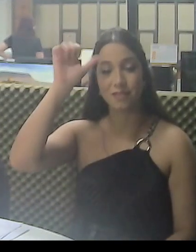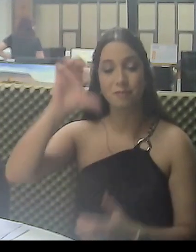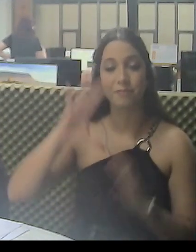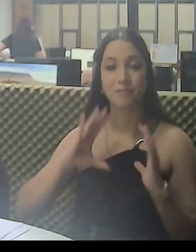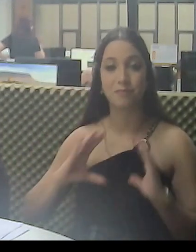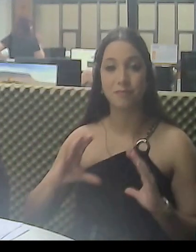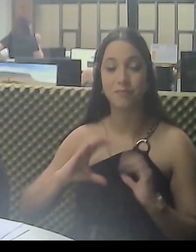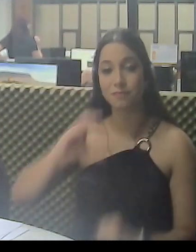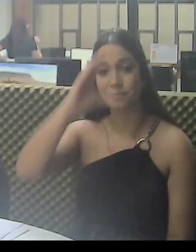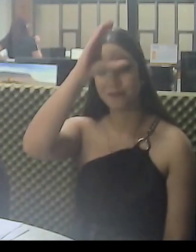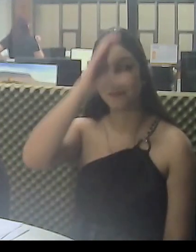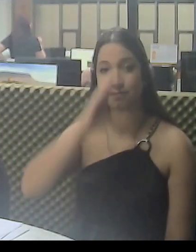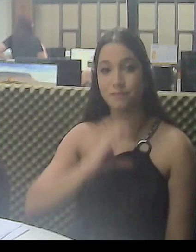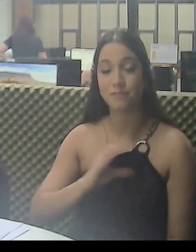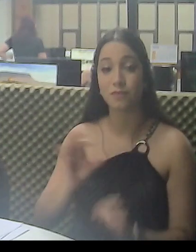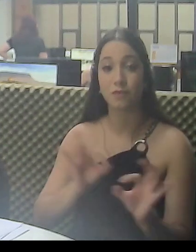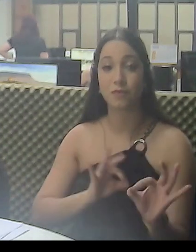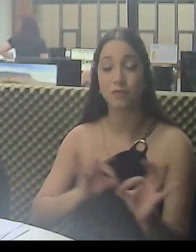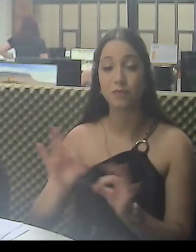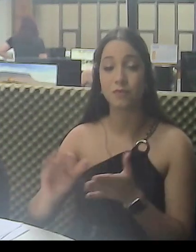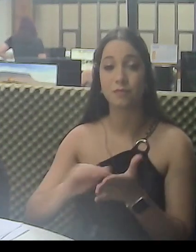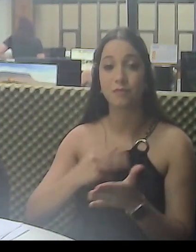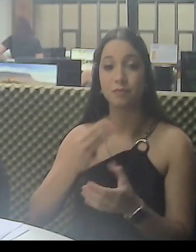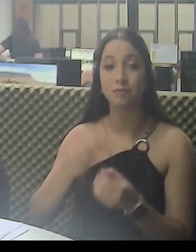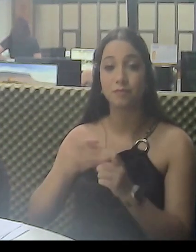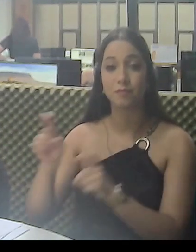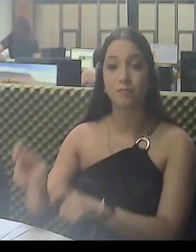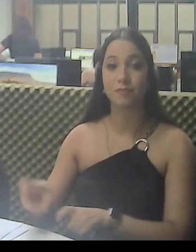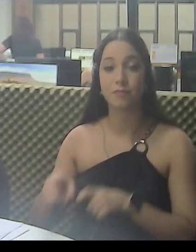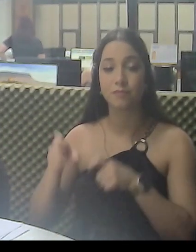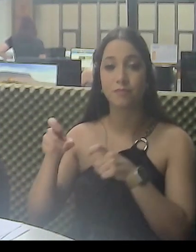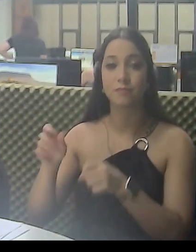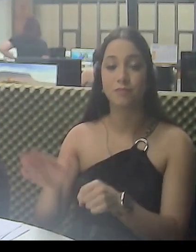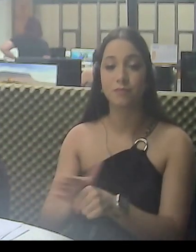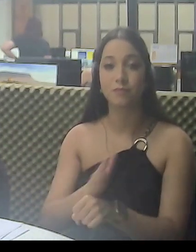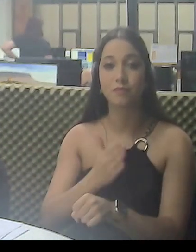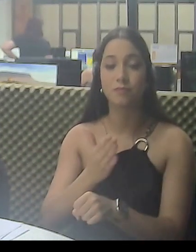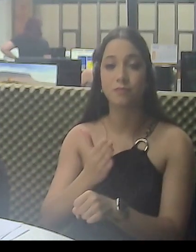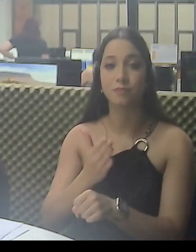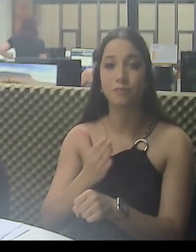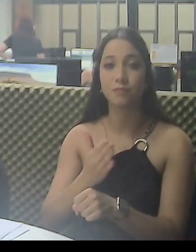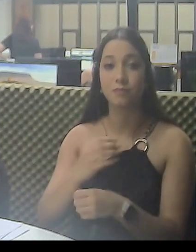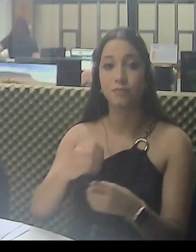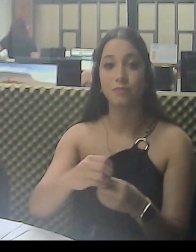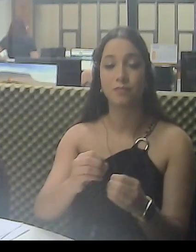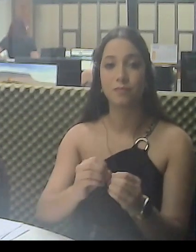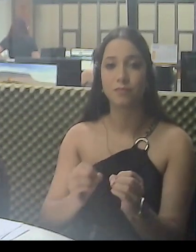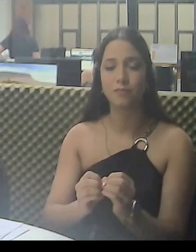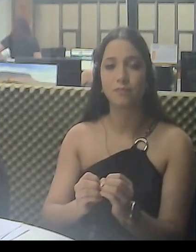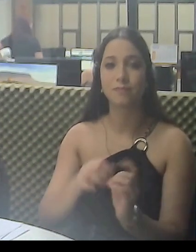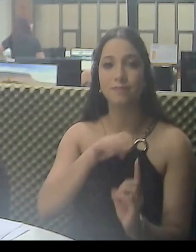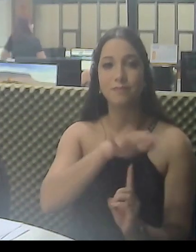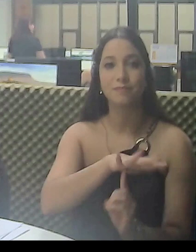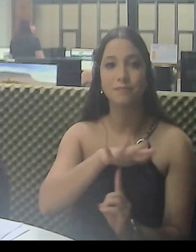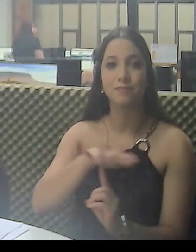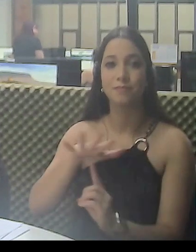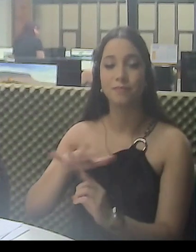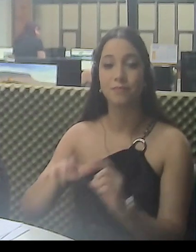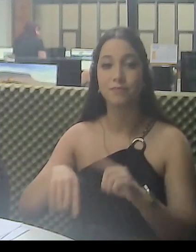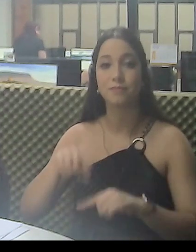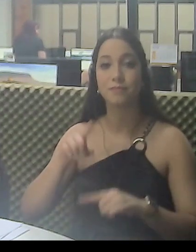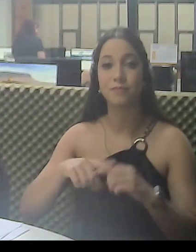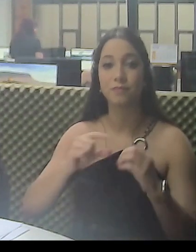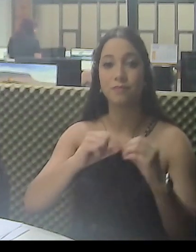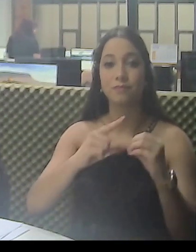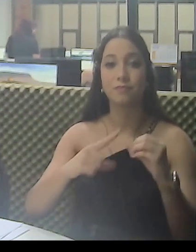Com a organização da Secretaria Municipal de Agropecuária e Abastecimento Distritos, as barracas da feira de produtos